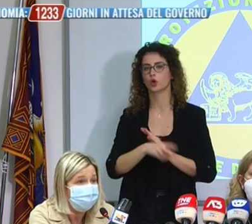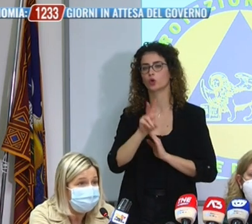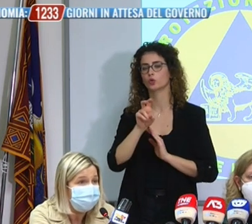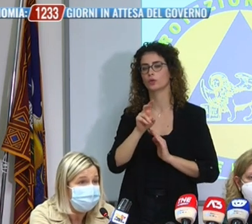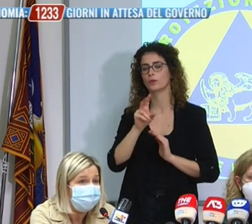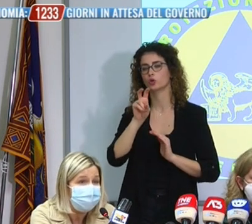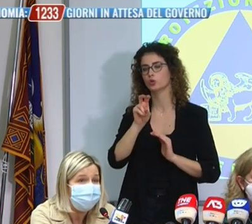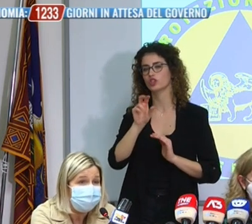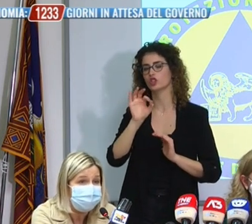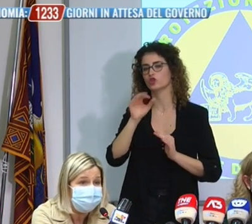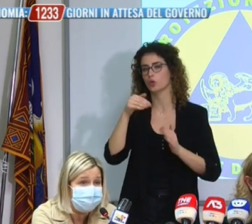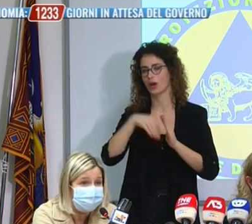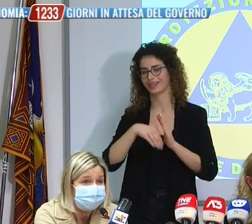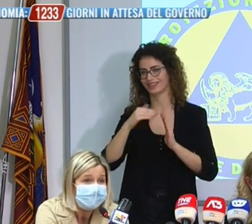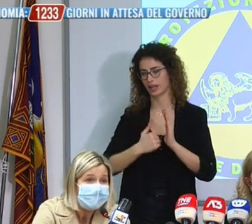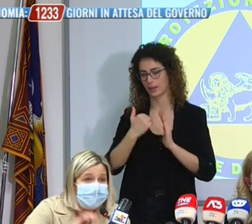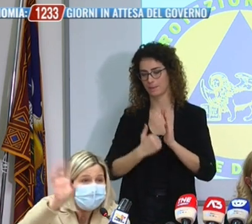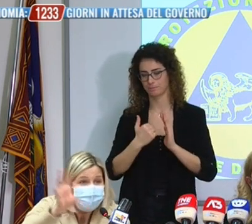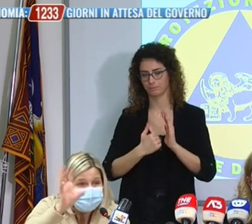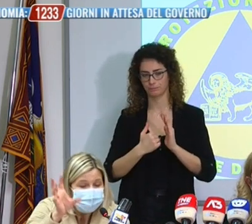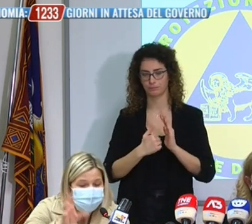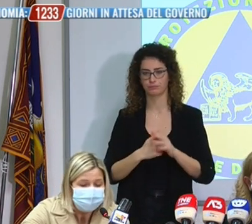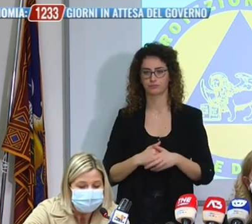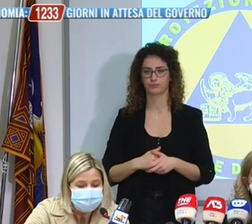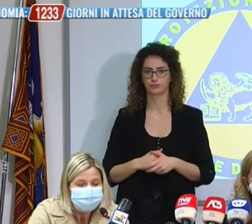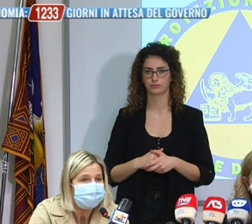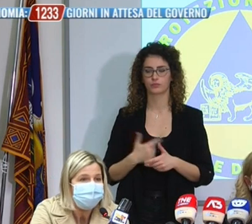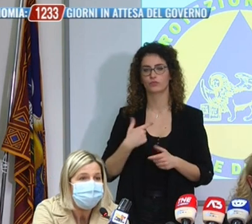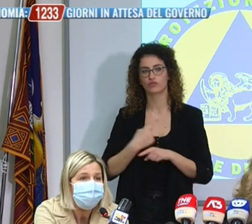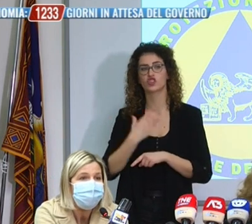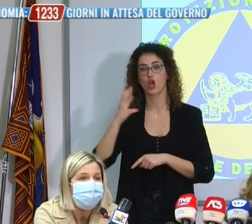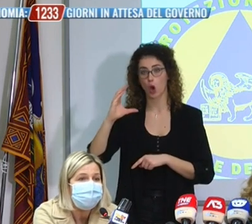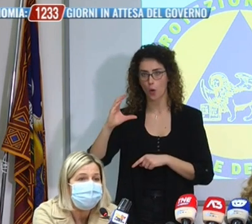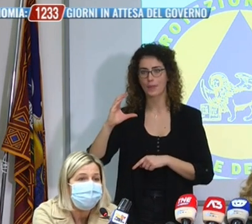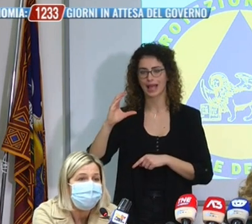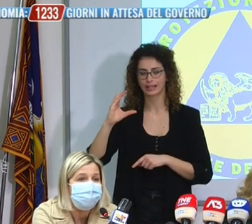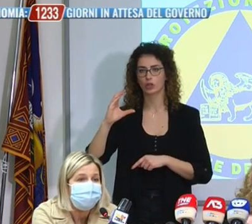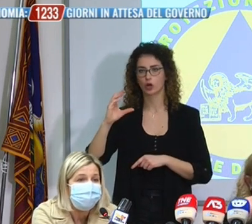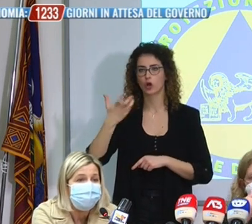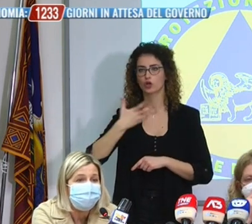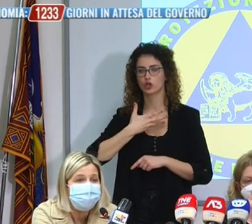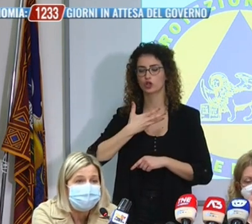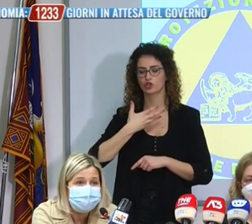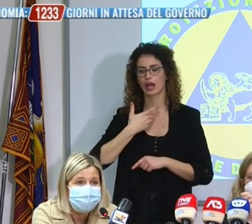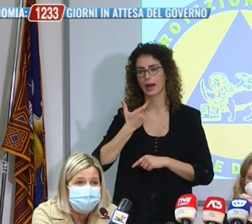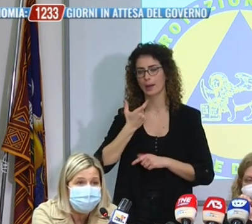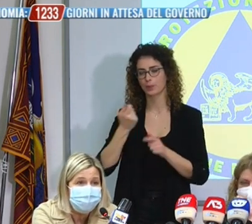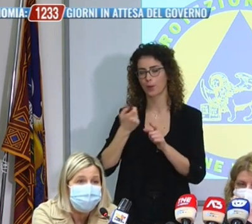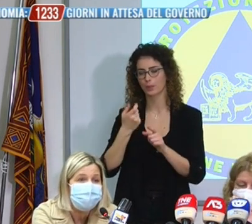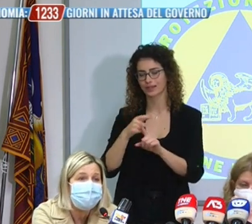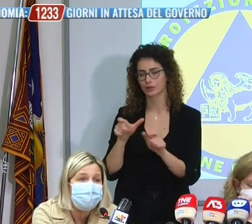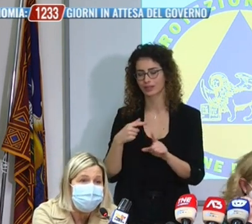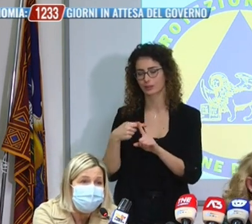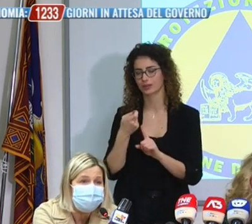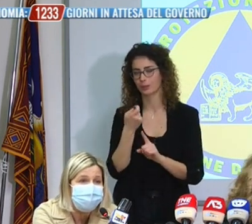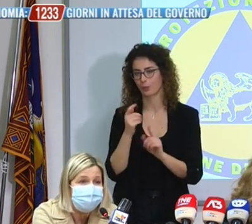quindi attualmente non ha ancora questi parametri. Nel Comelico si è verificato comunque un po' più di casi rispetto